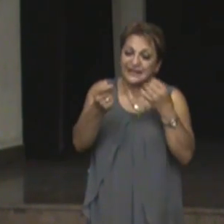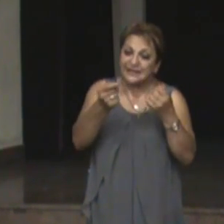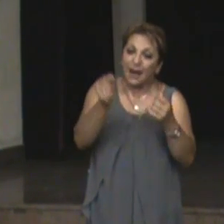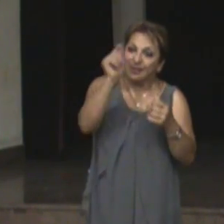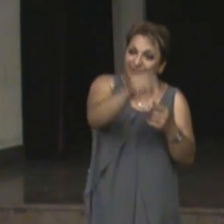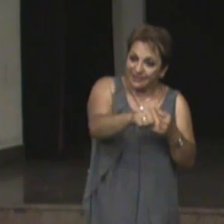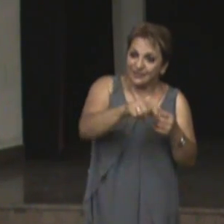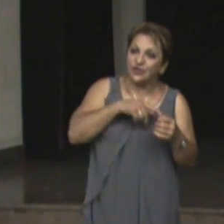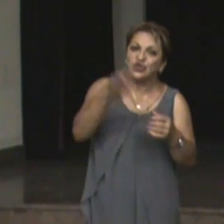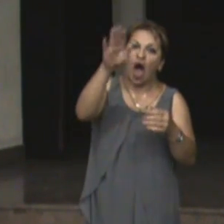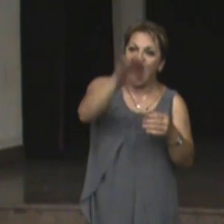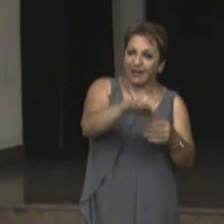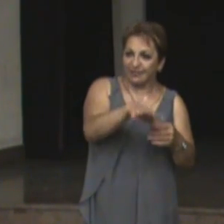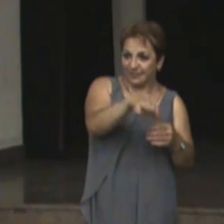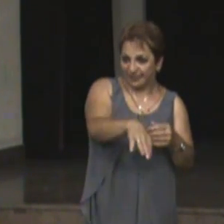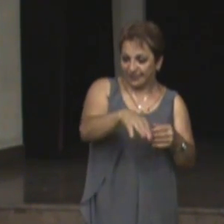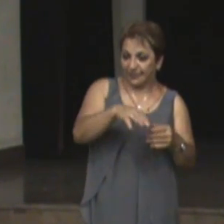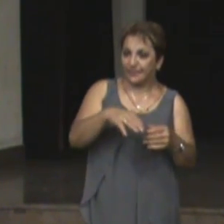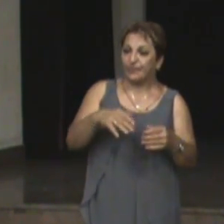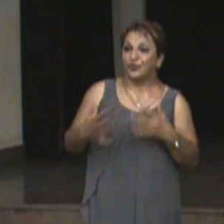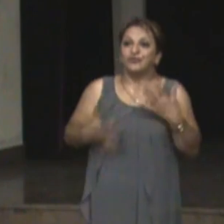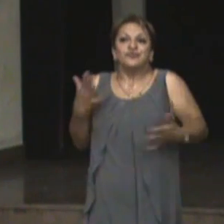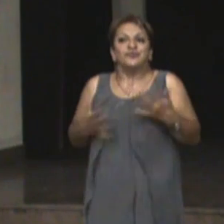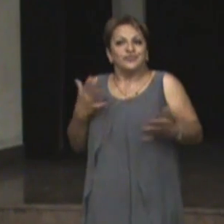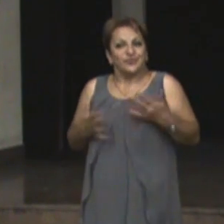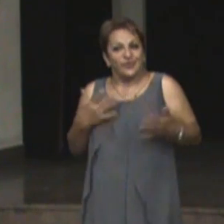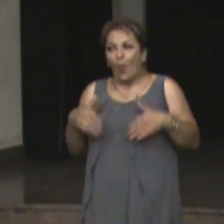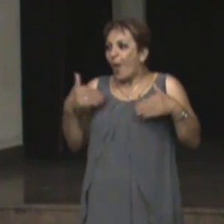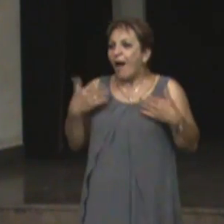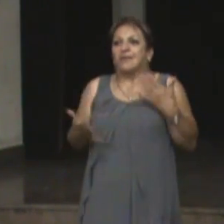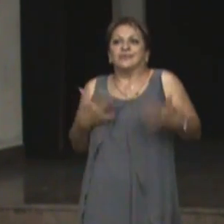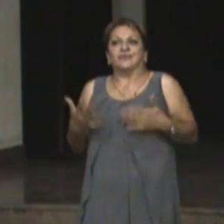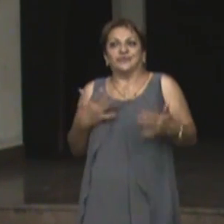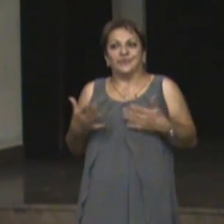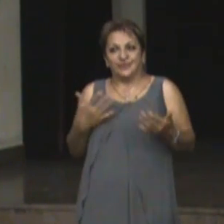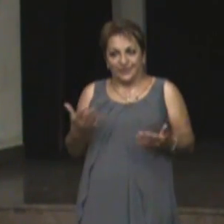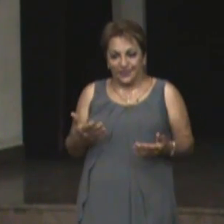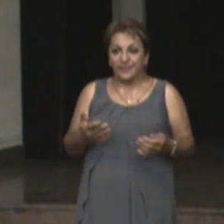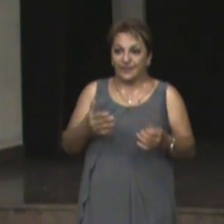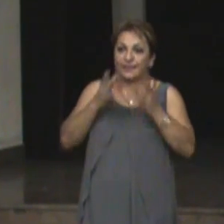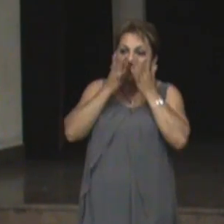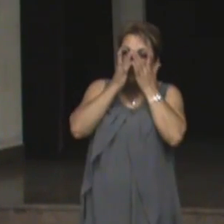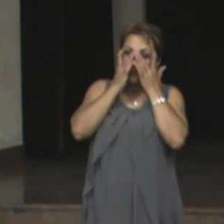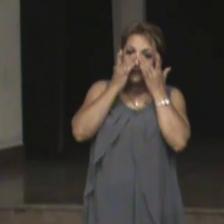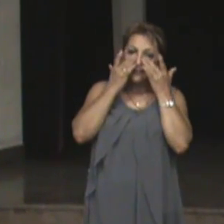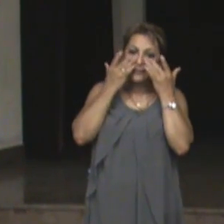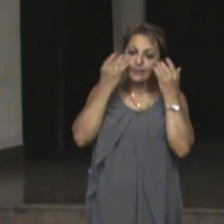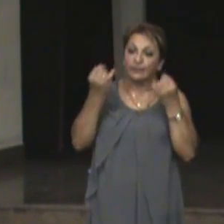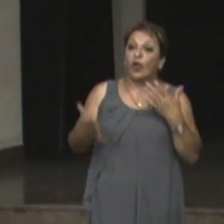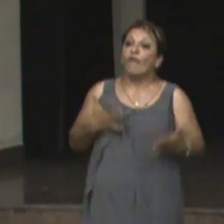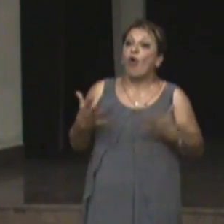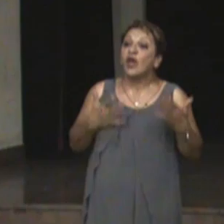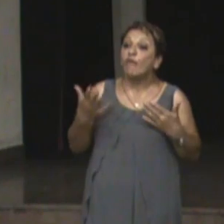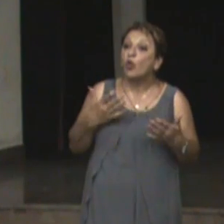է ժայռոտը, ոգևորվեցինք, ուրախացանք, իրեք, որ ոգևորությունը ոգևոր կյանքի համար